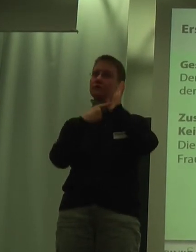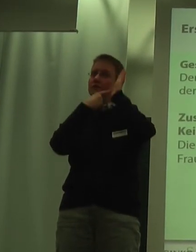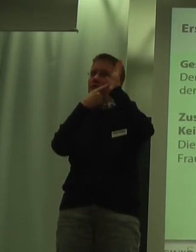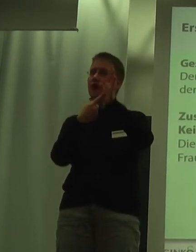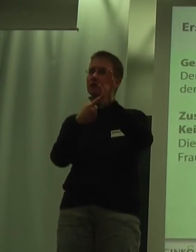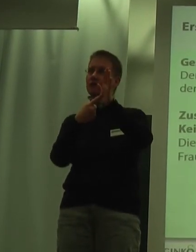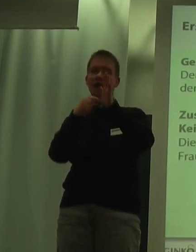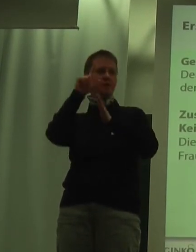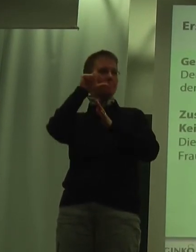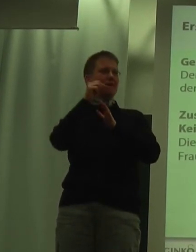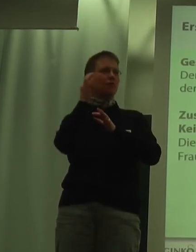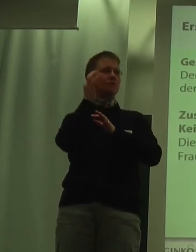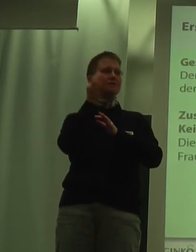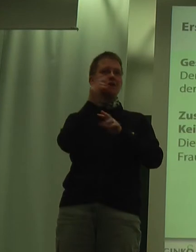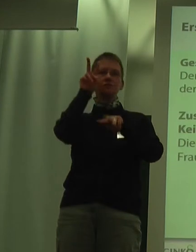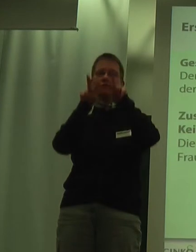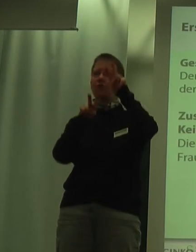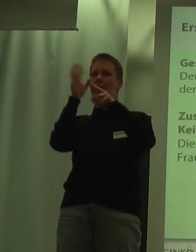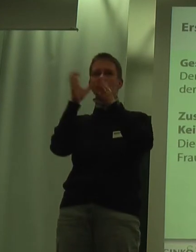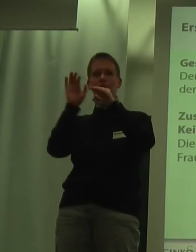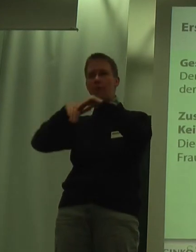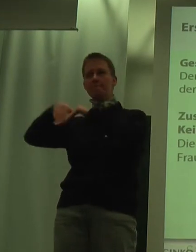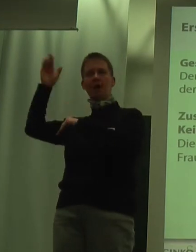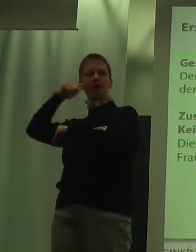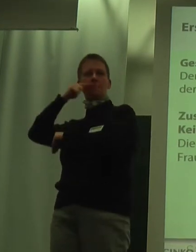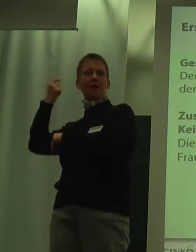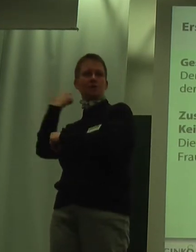Prozensusvergleichsgruppe mehr Männer in uns tätig sind als Frauen.